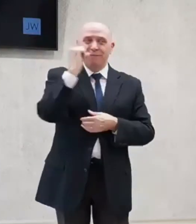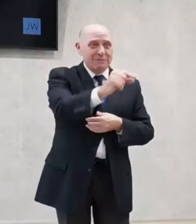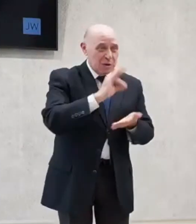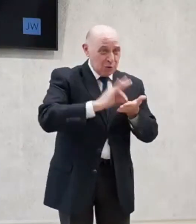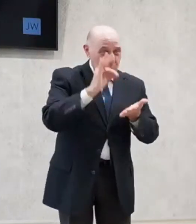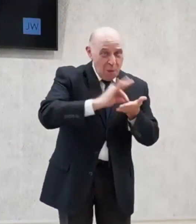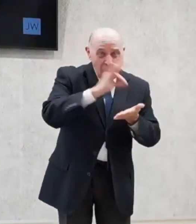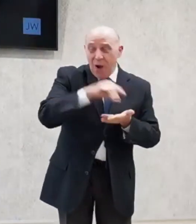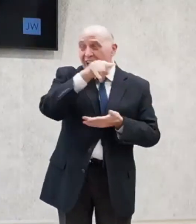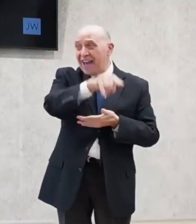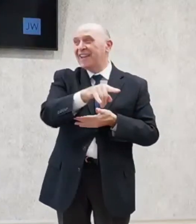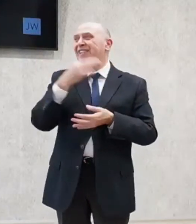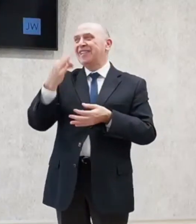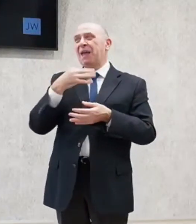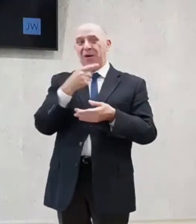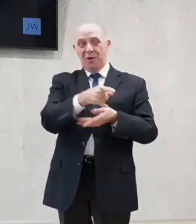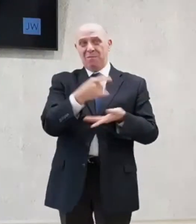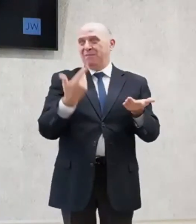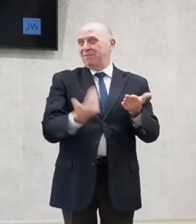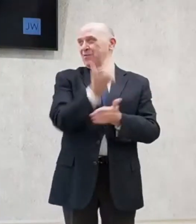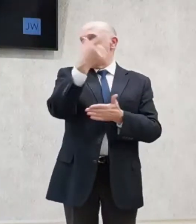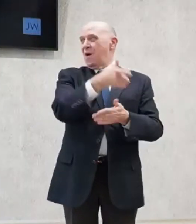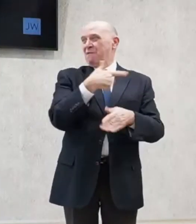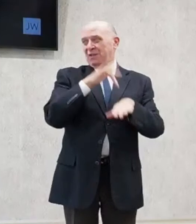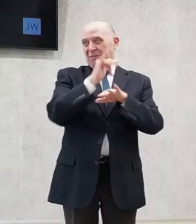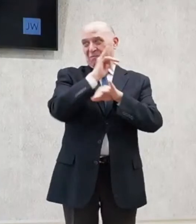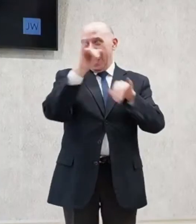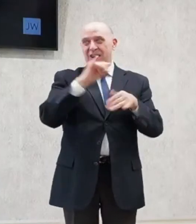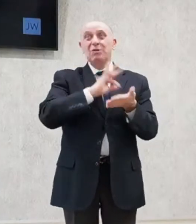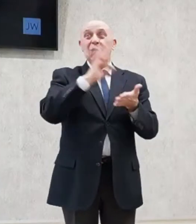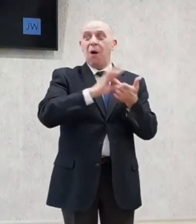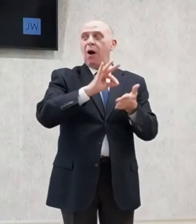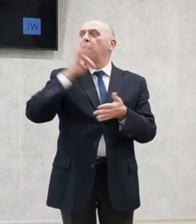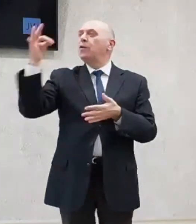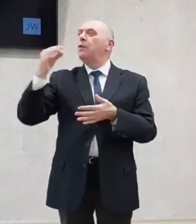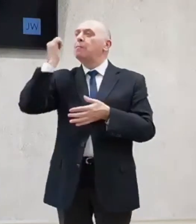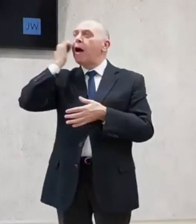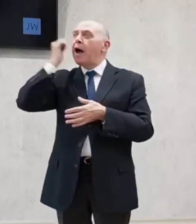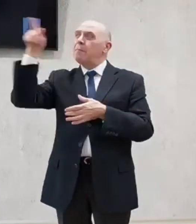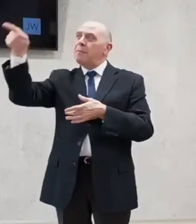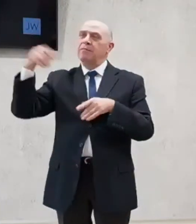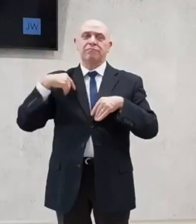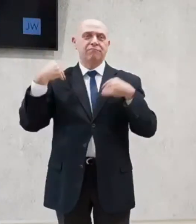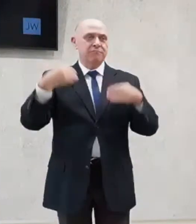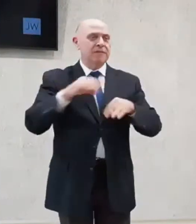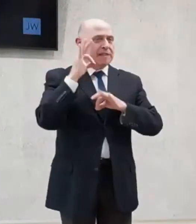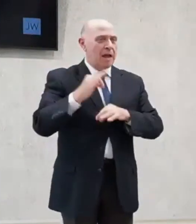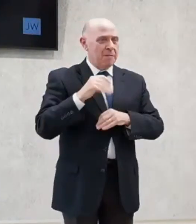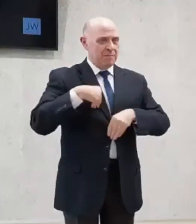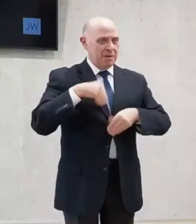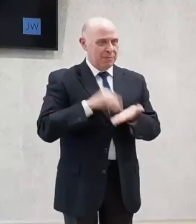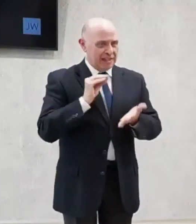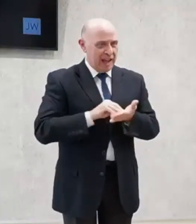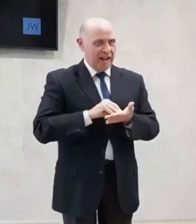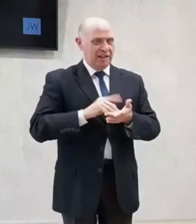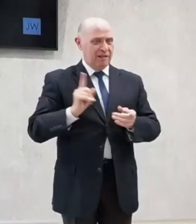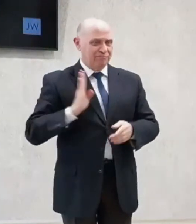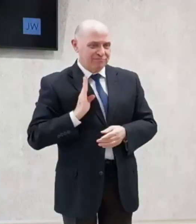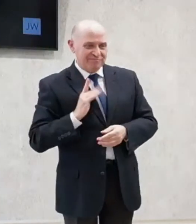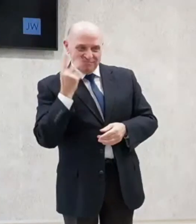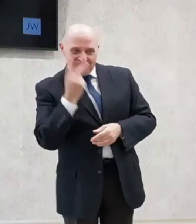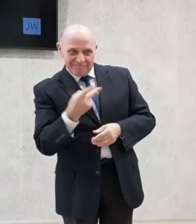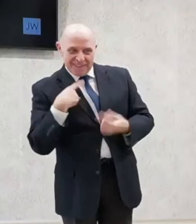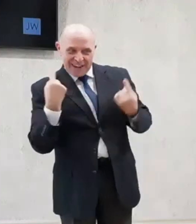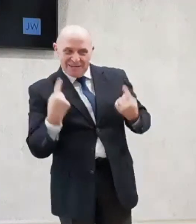suoi primi anni di questa nuova esperienza per lui e tu eri lì ogni giorno presente fuori nel tuo amato giardino